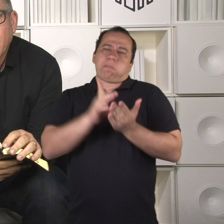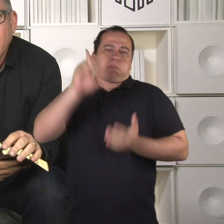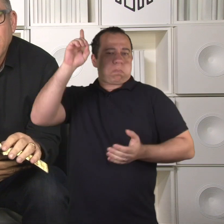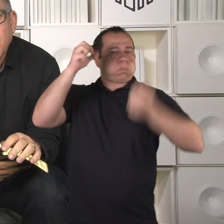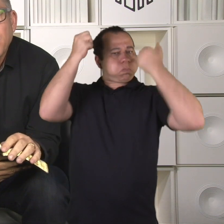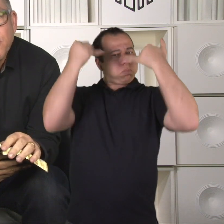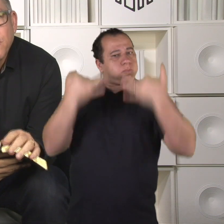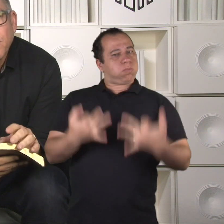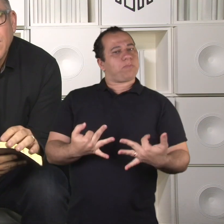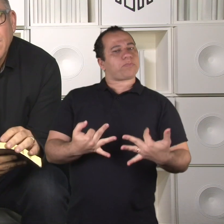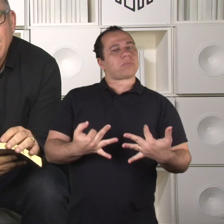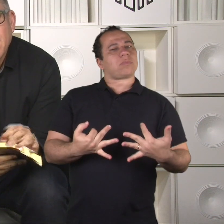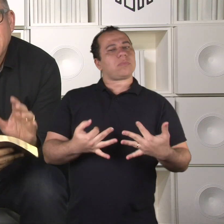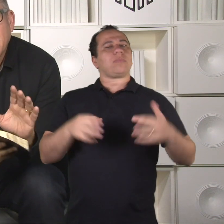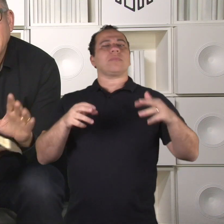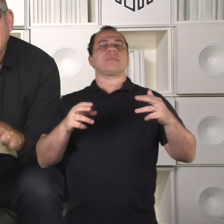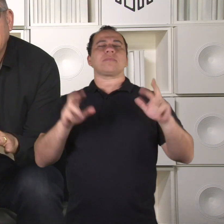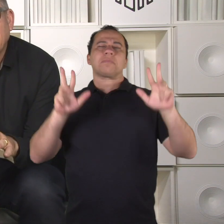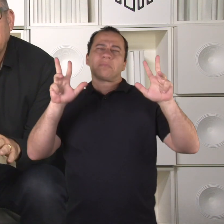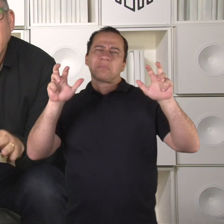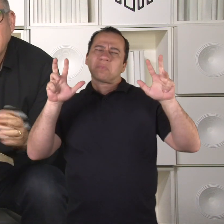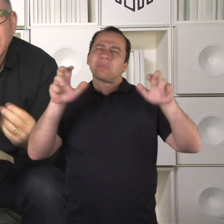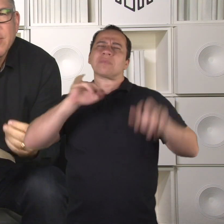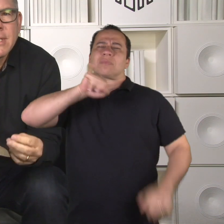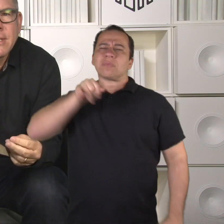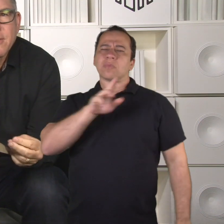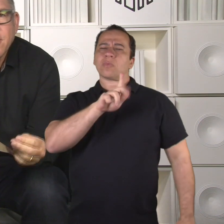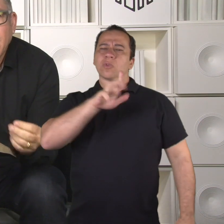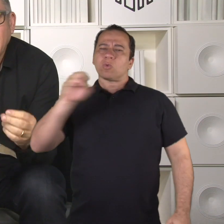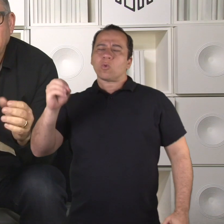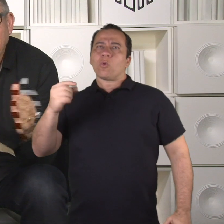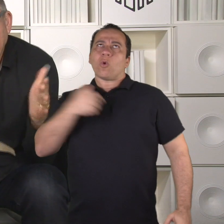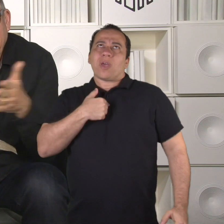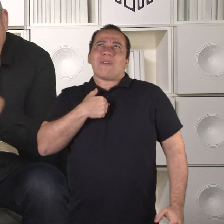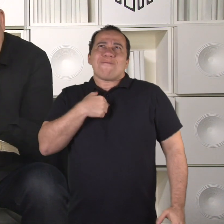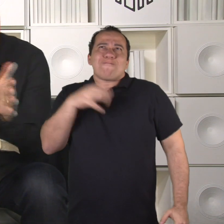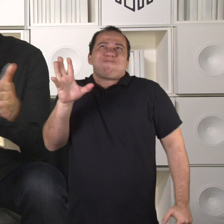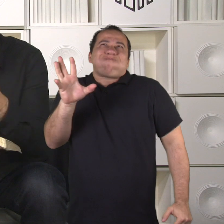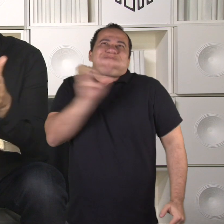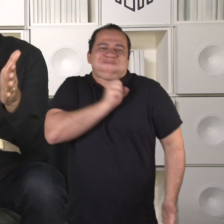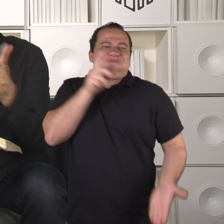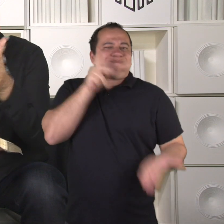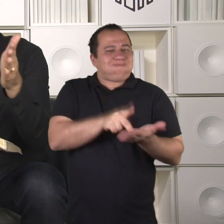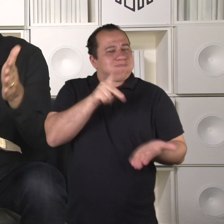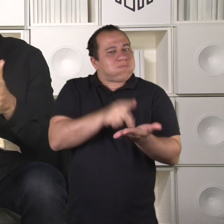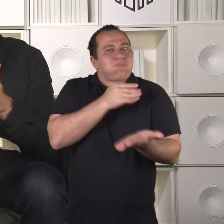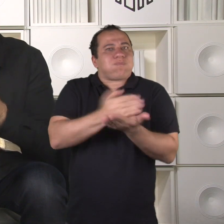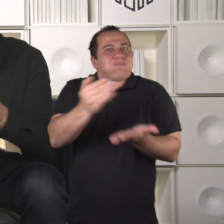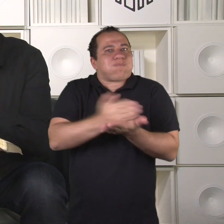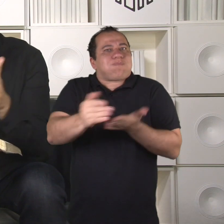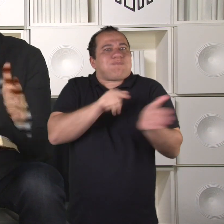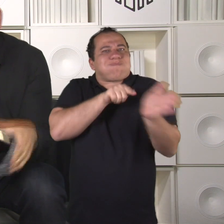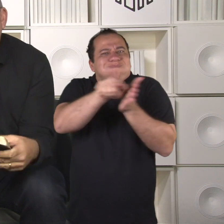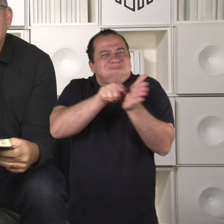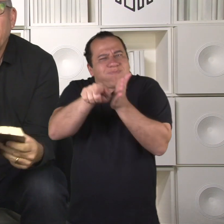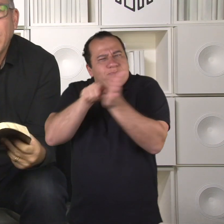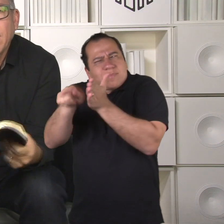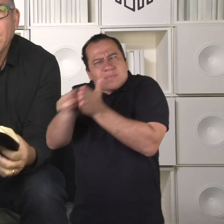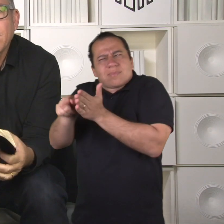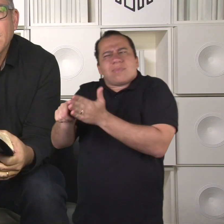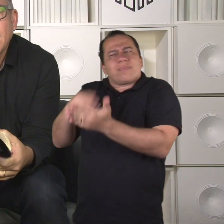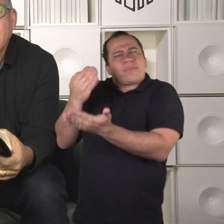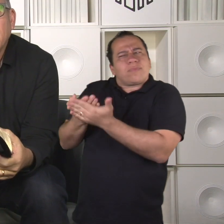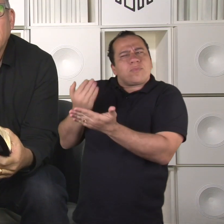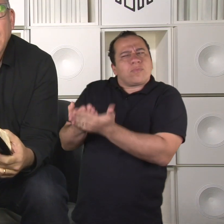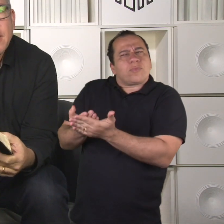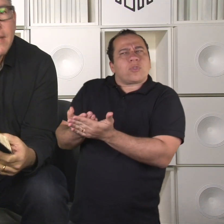ele falou sobre jugo, e desde então, há muitos anos, eu tenho pesquisado mais, andado na trilha dos